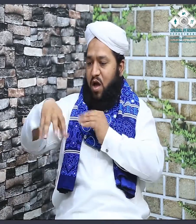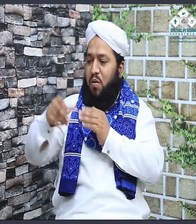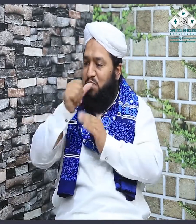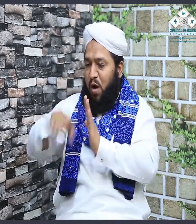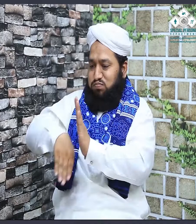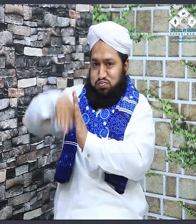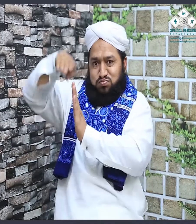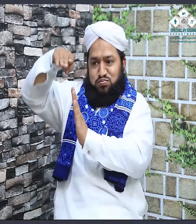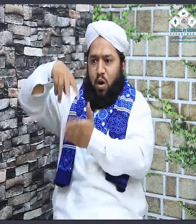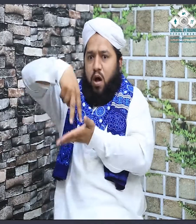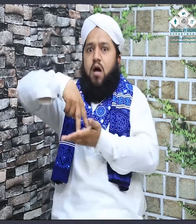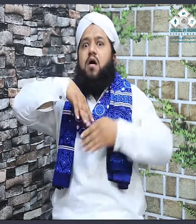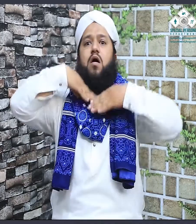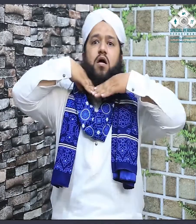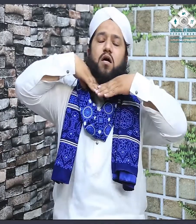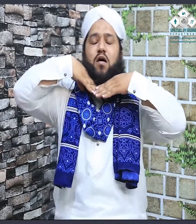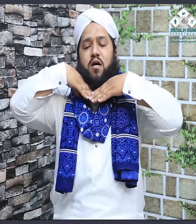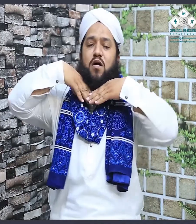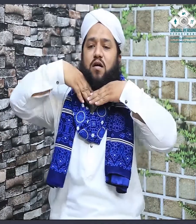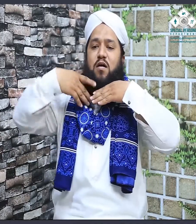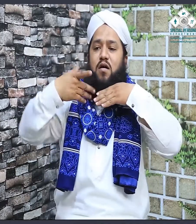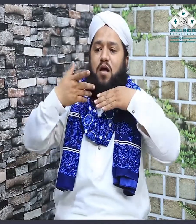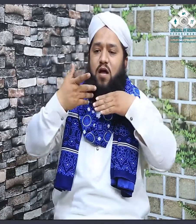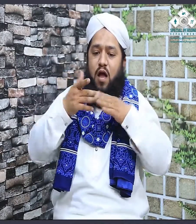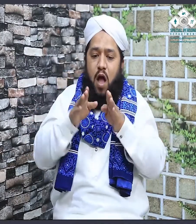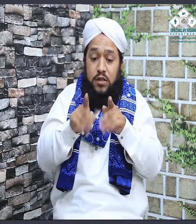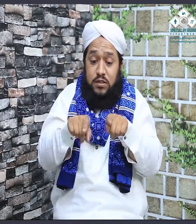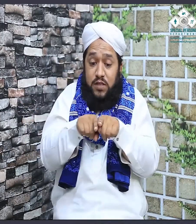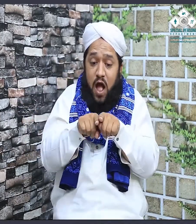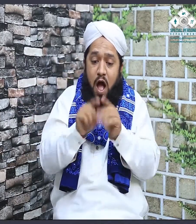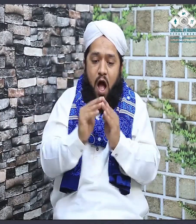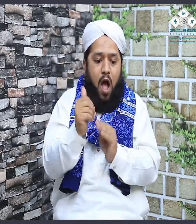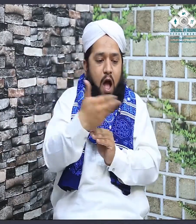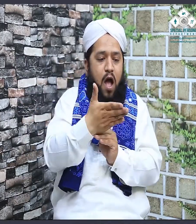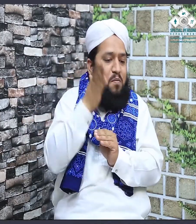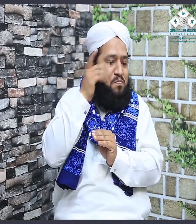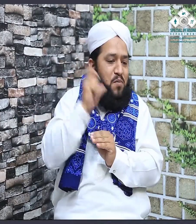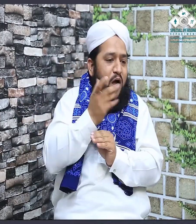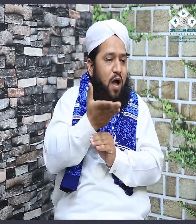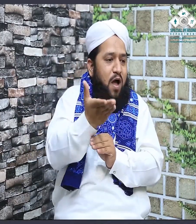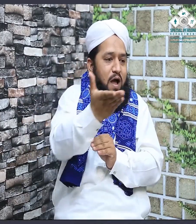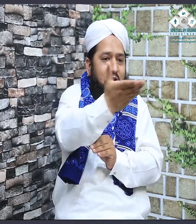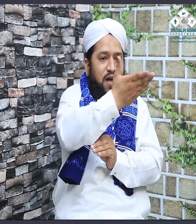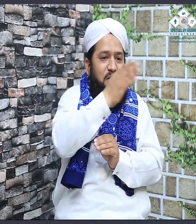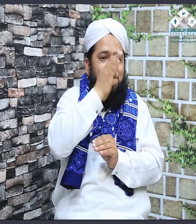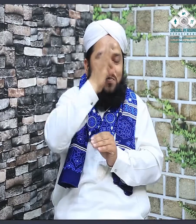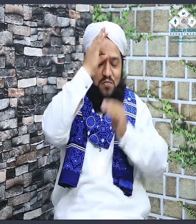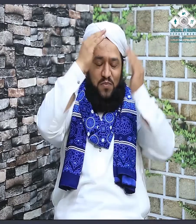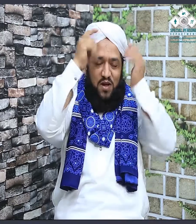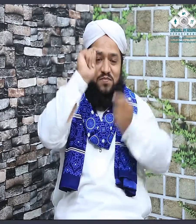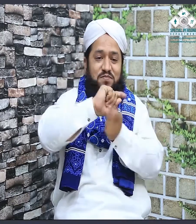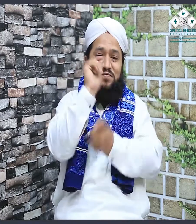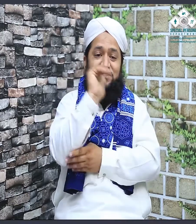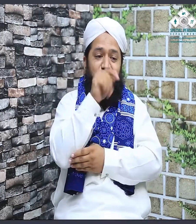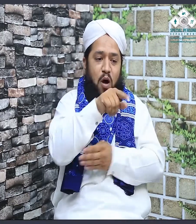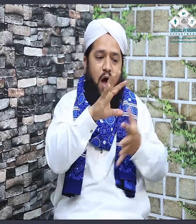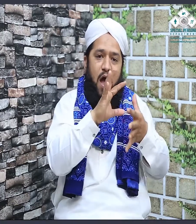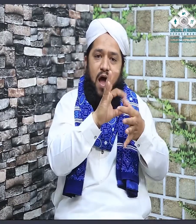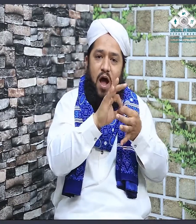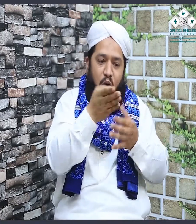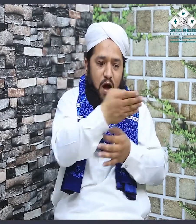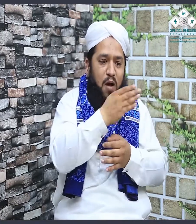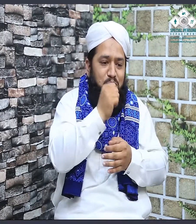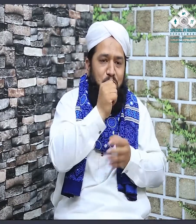ہے اور وہ اس پانی میں کھڑے ہوئے ہیں, اور بالکل ساتھ ویری نیکسٹ ان کے گھر جو تھے یعنی بنی اسرائیل کے گھر تھے, ان کے گھروں میں پانی نہیں